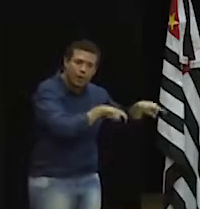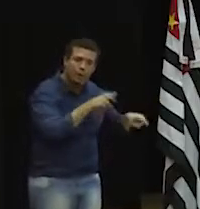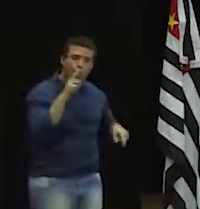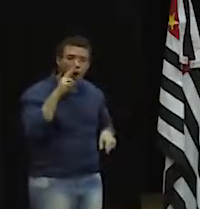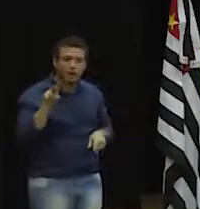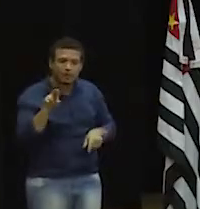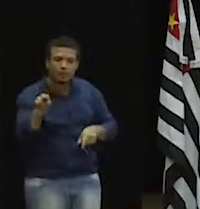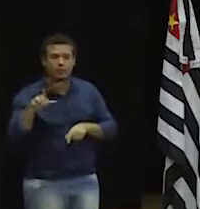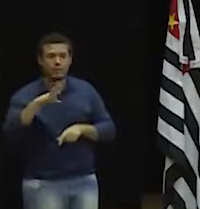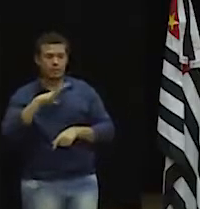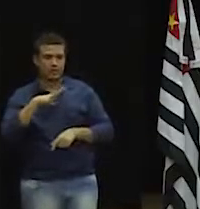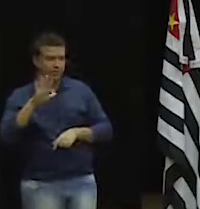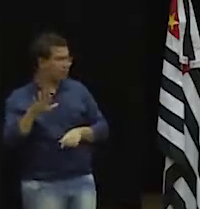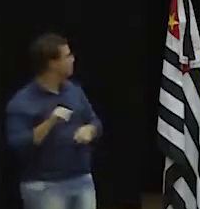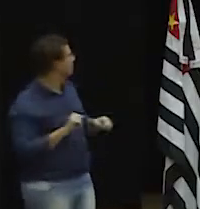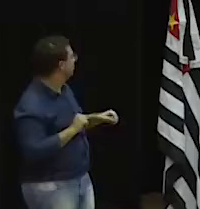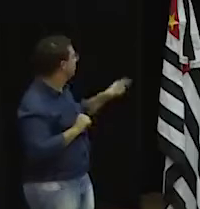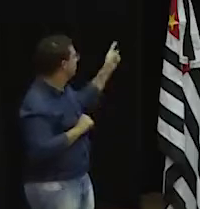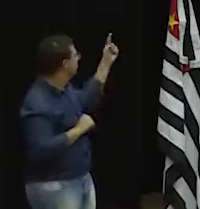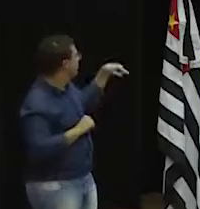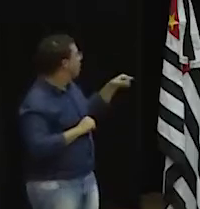o Rato do Campo e o Rato da Cidade,